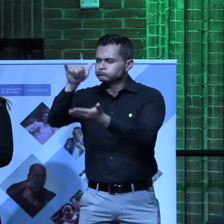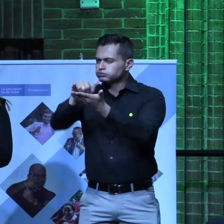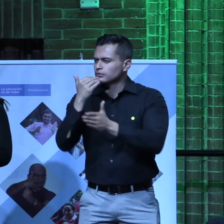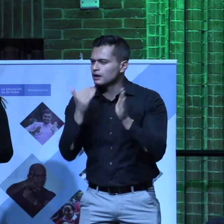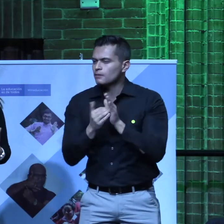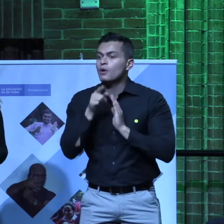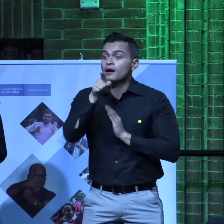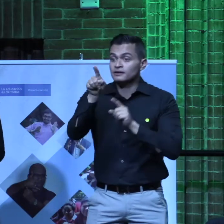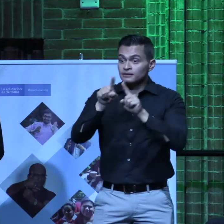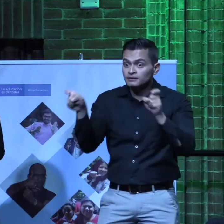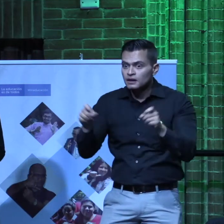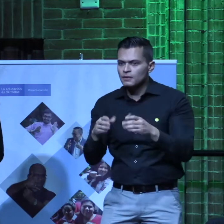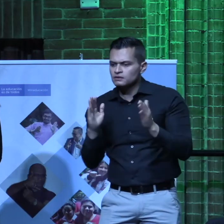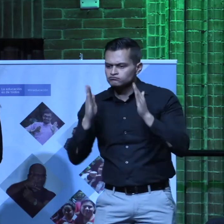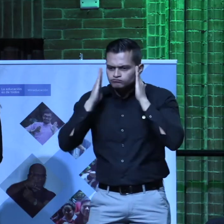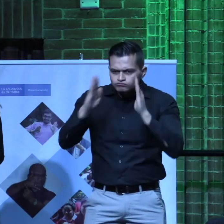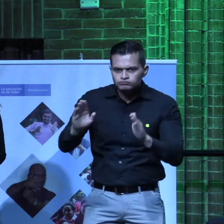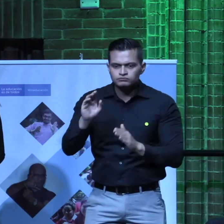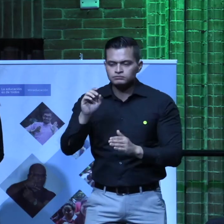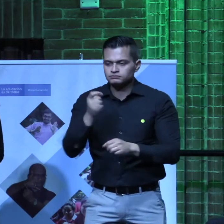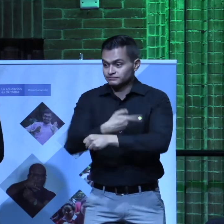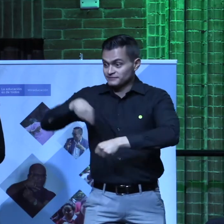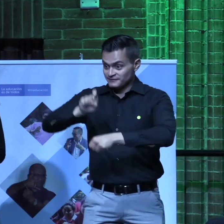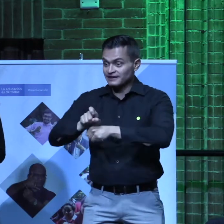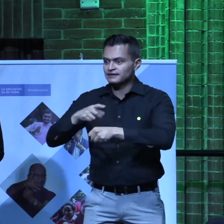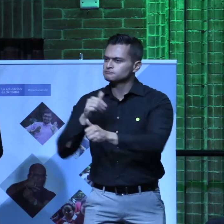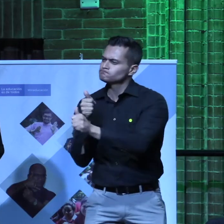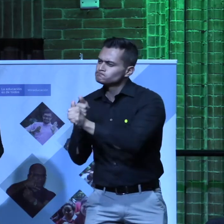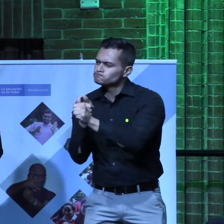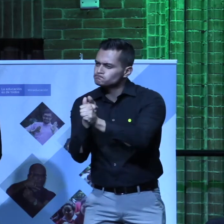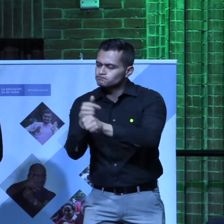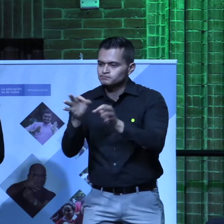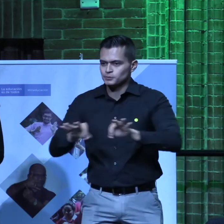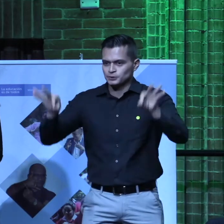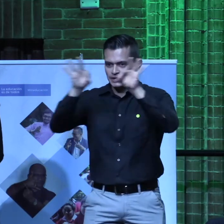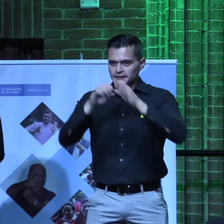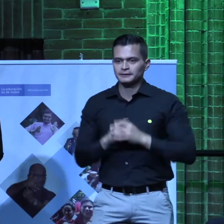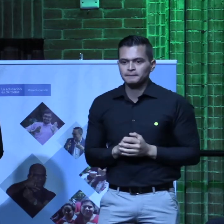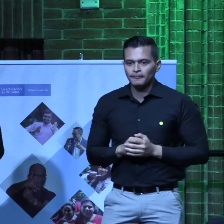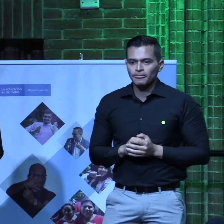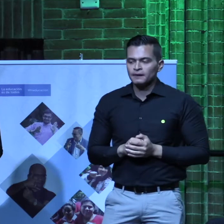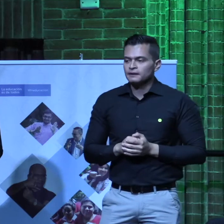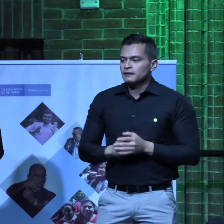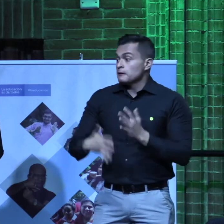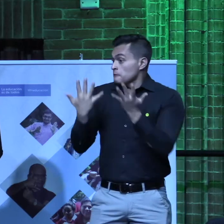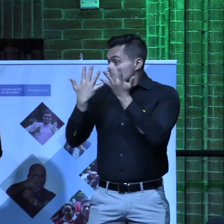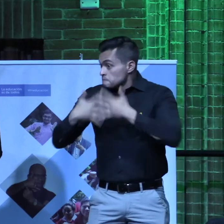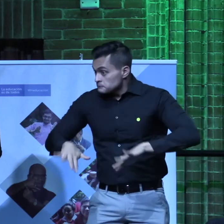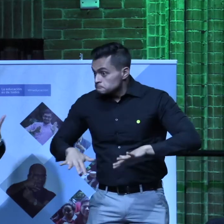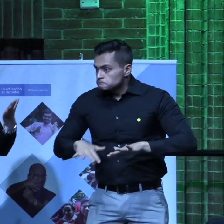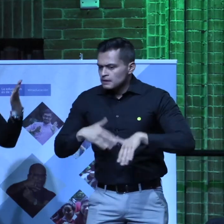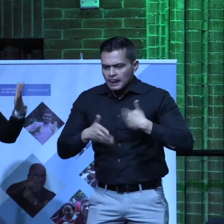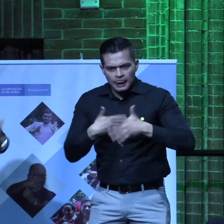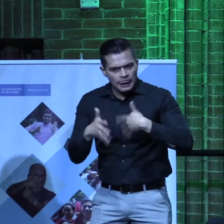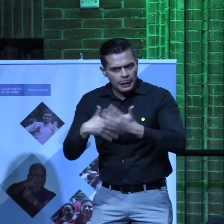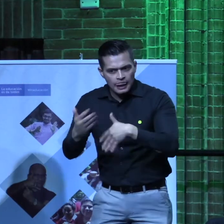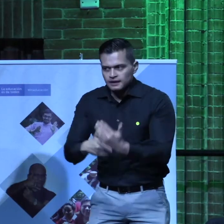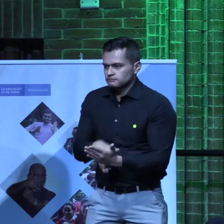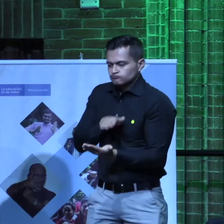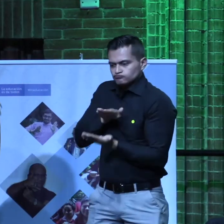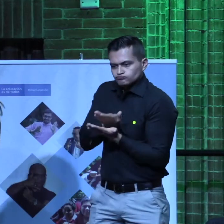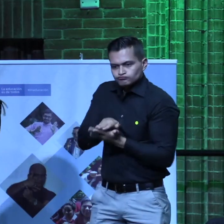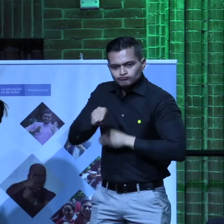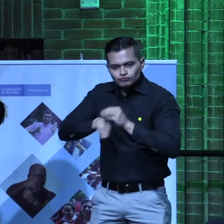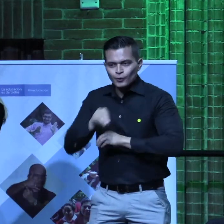primera infancia. Y finalmente diseñamos un documento, un modelo de educación bilingüe y bicultural en la